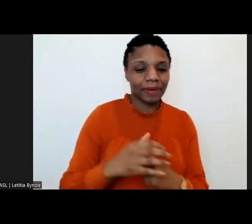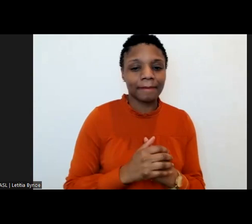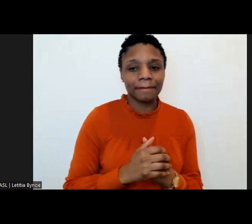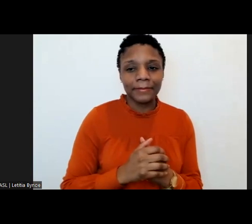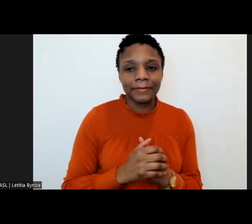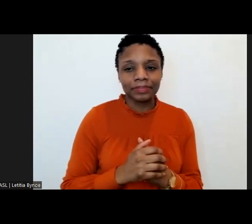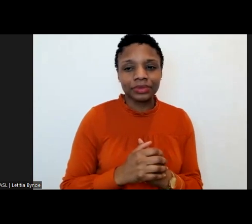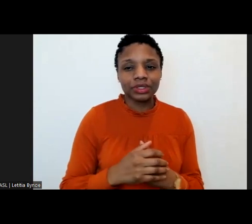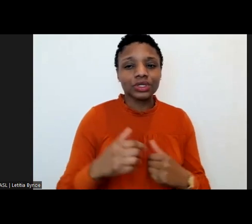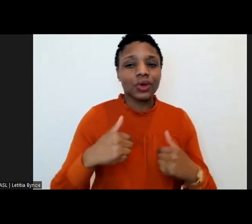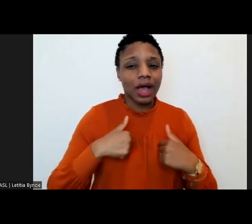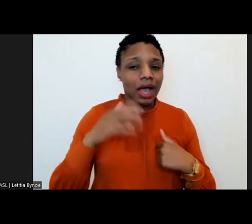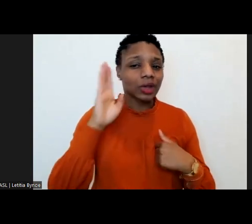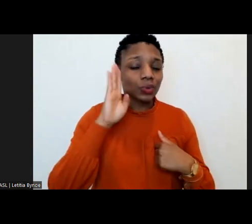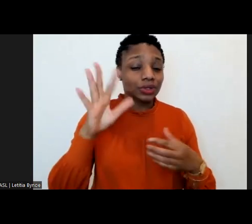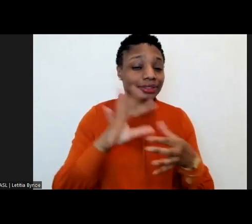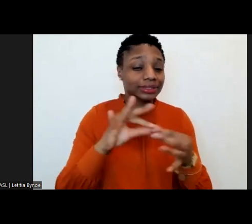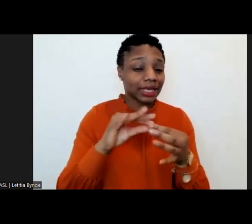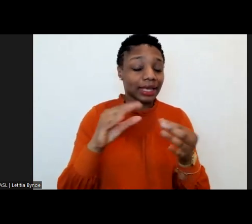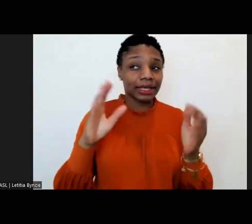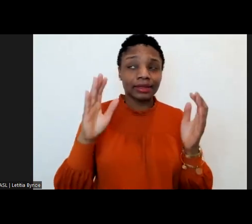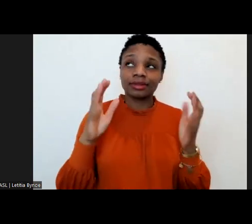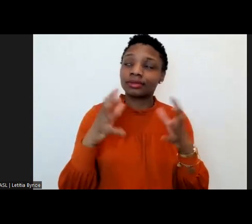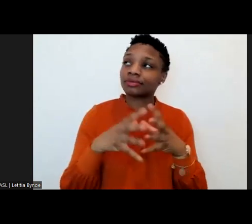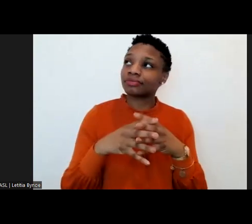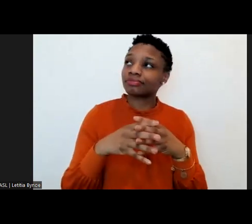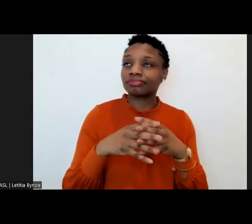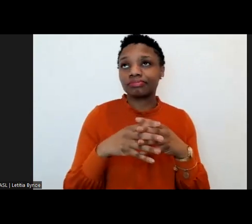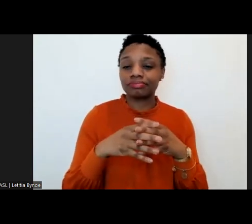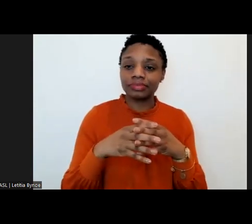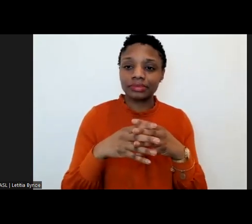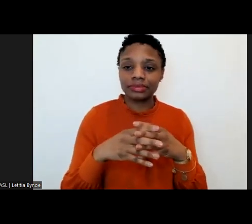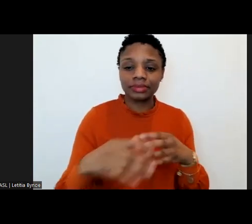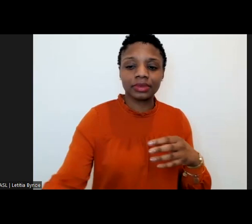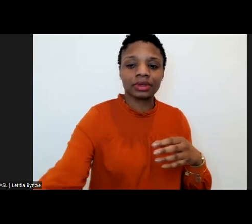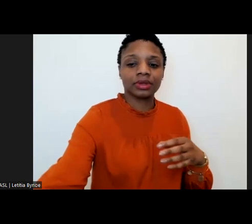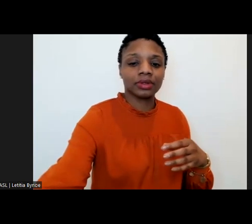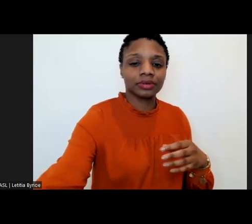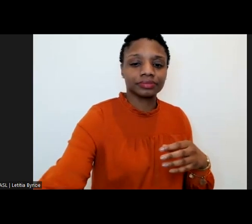también así que les diría que hay un enfoque